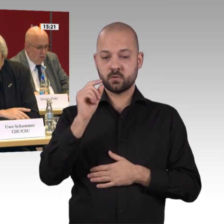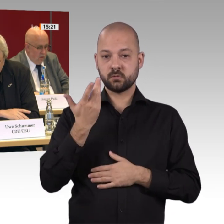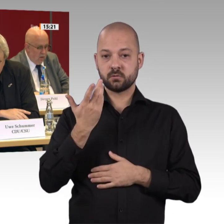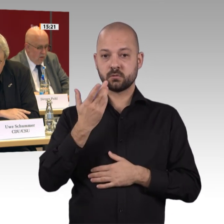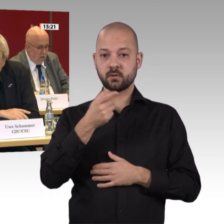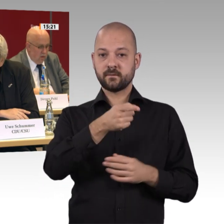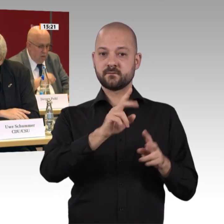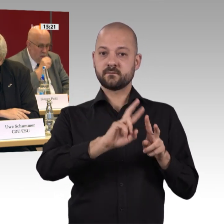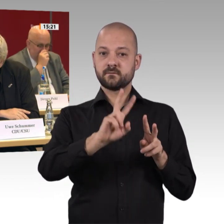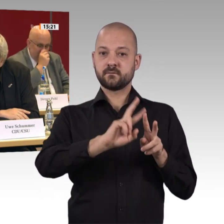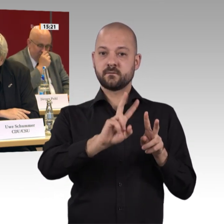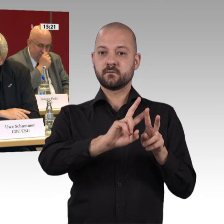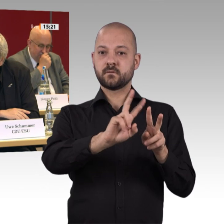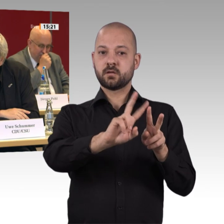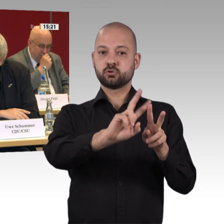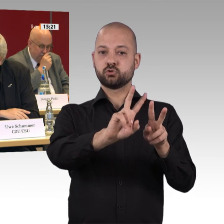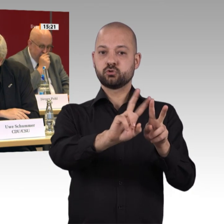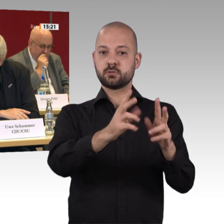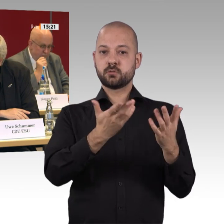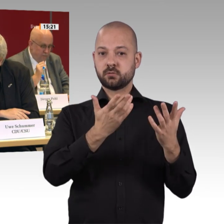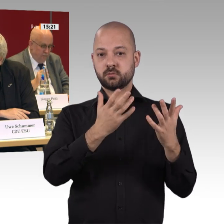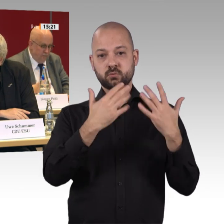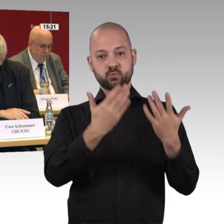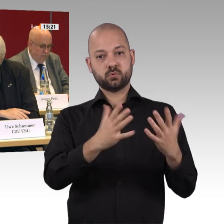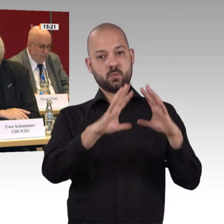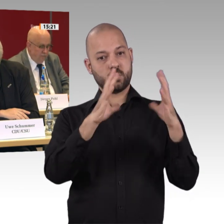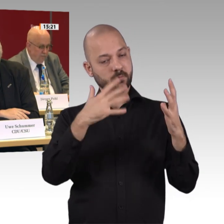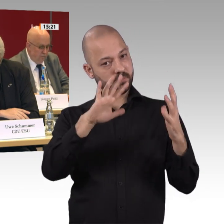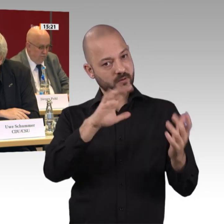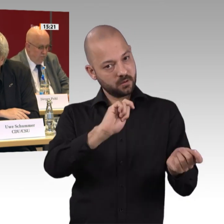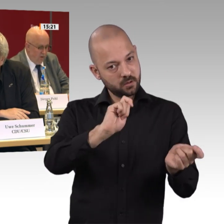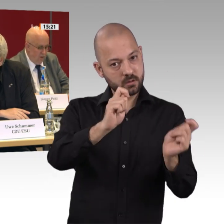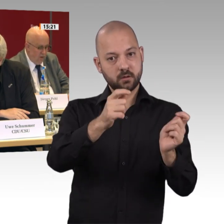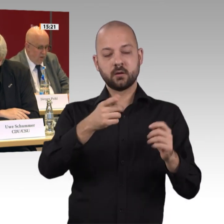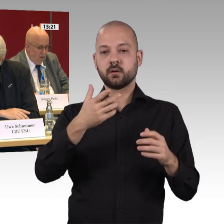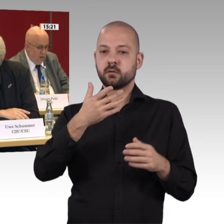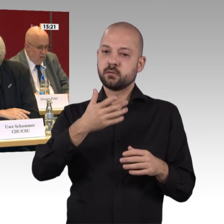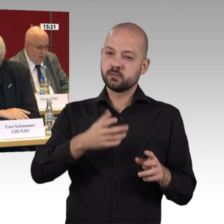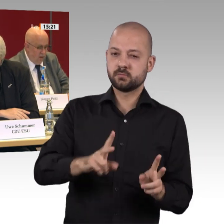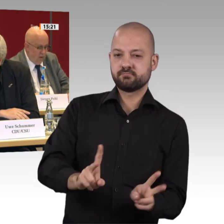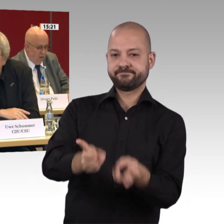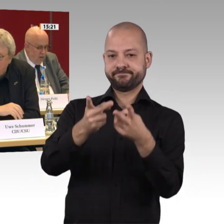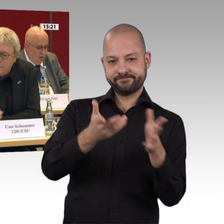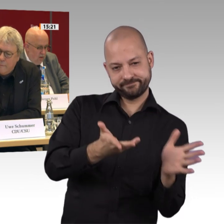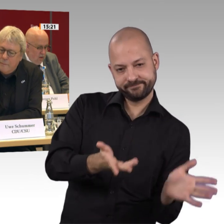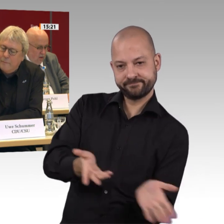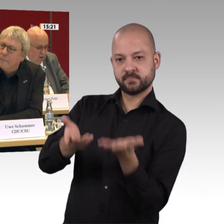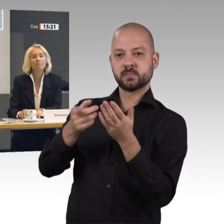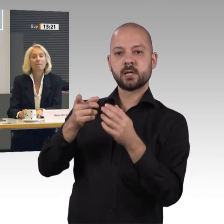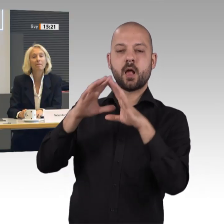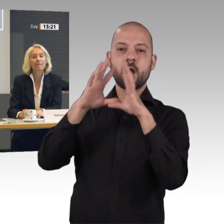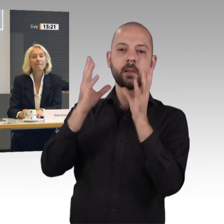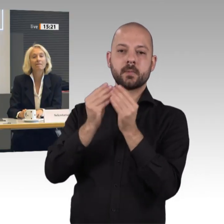zu vermitteln oder Inklusionsbetriebe, was auch immer, damit die Übergangsquote gestärkt werden kann. Frau Völker,